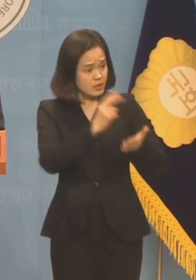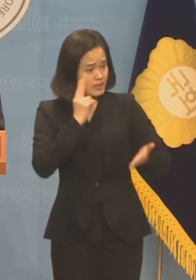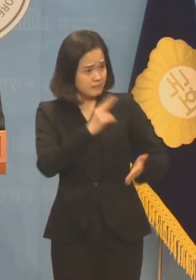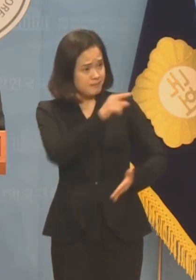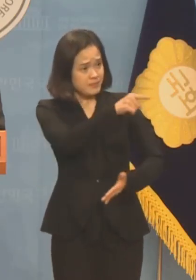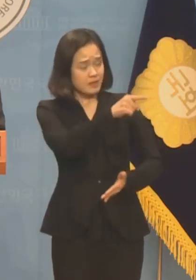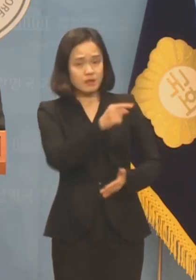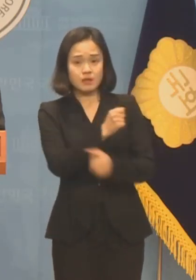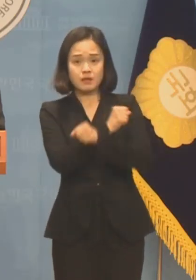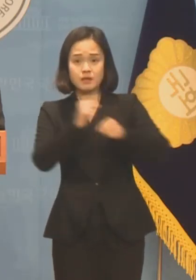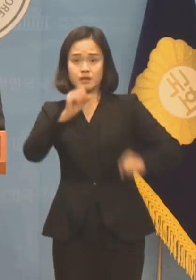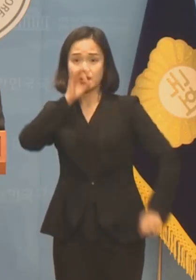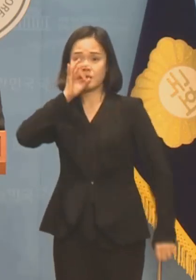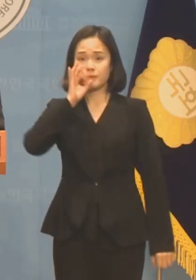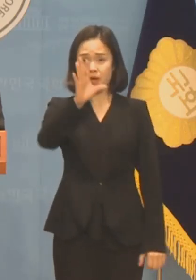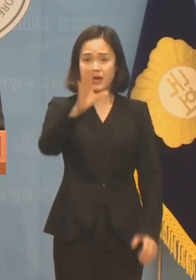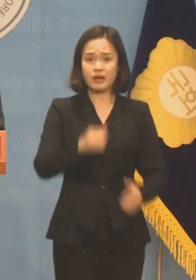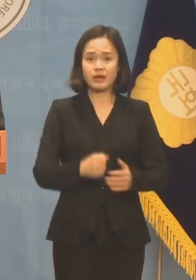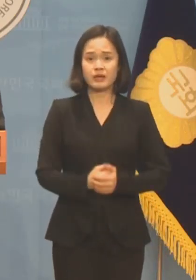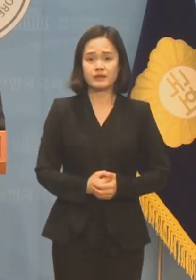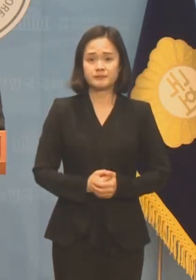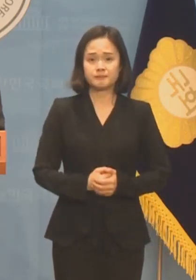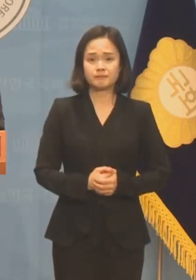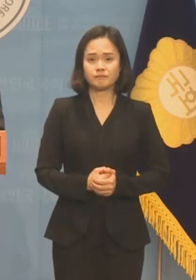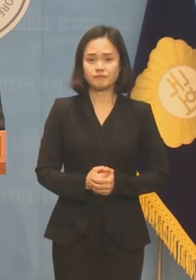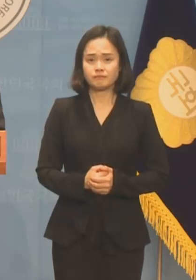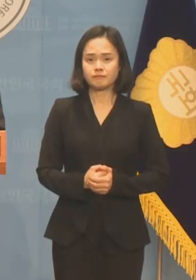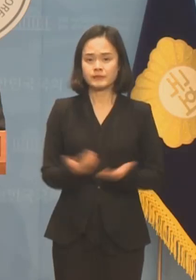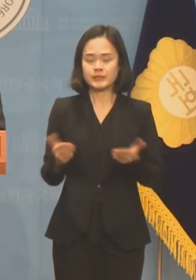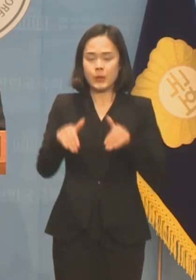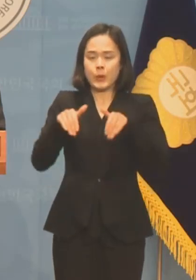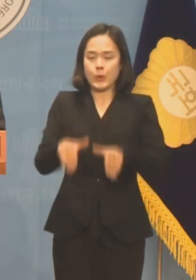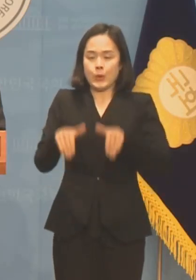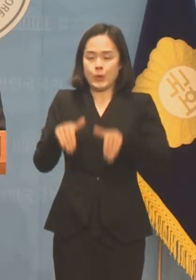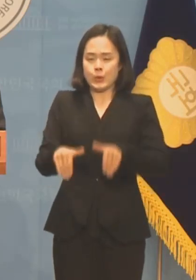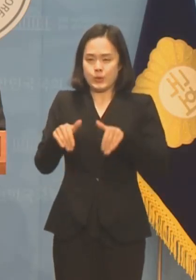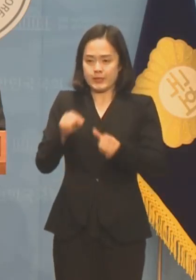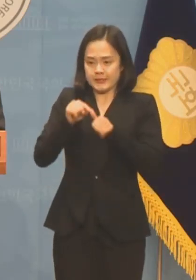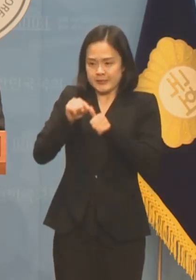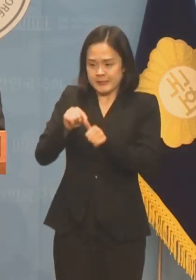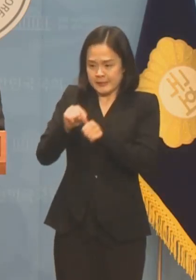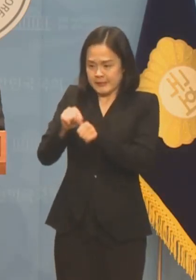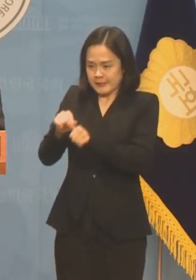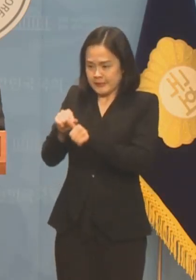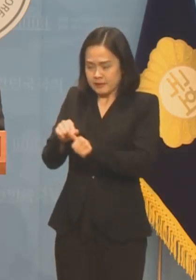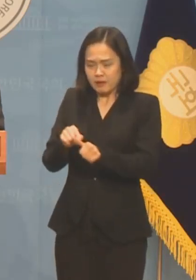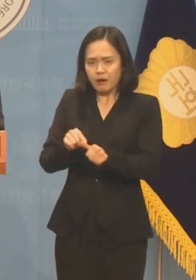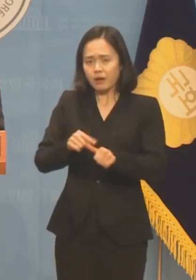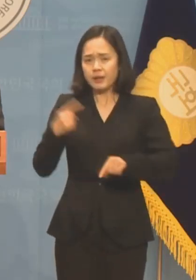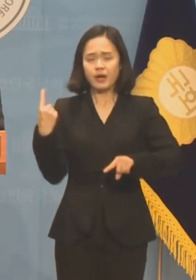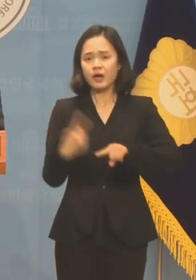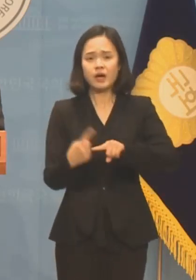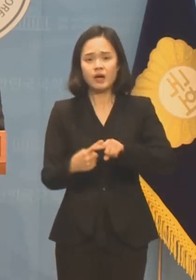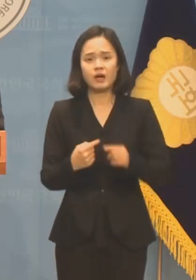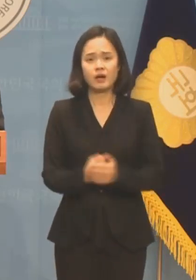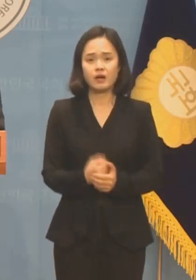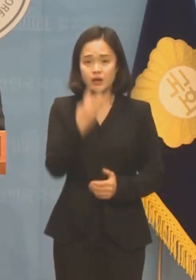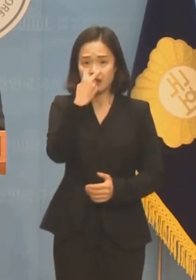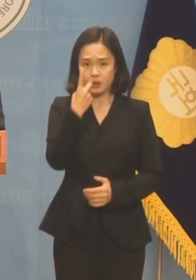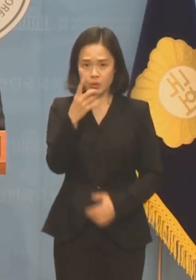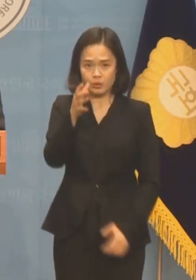없습니다. 인신을 구속한 강제 노역과 다를 바가 무엇입니까? 경호처장